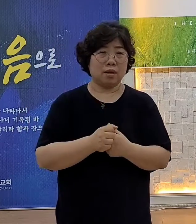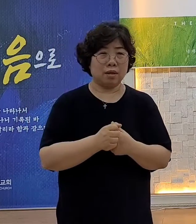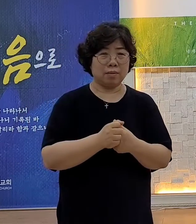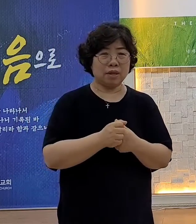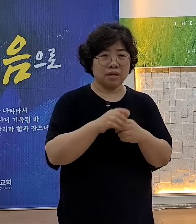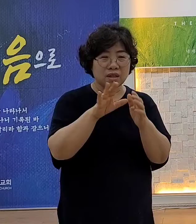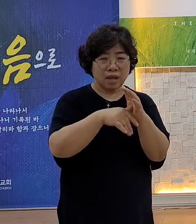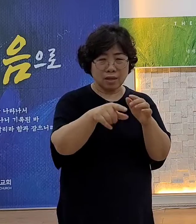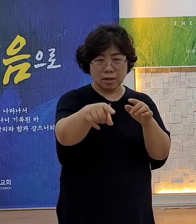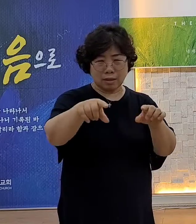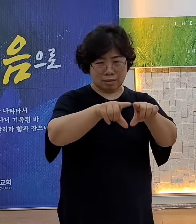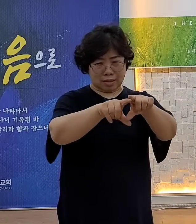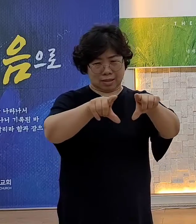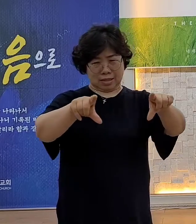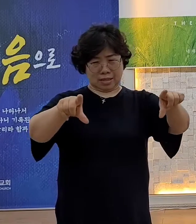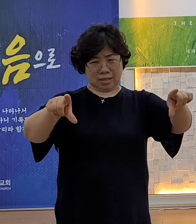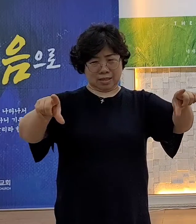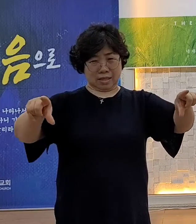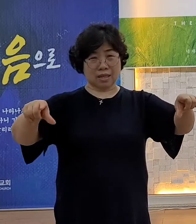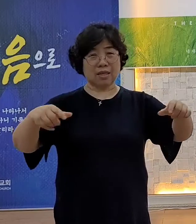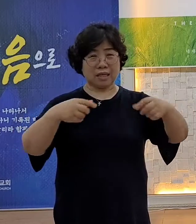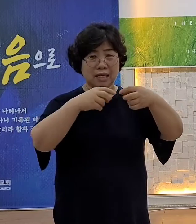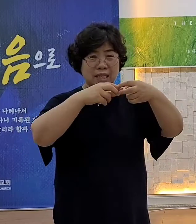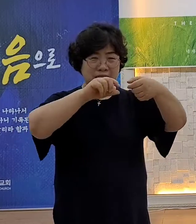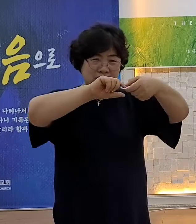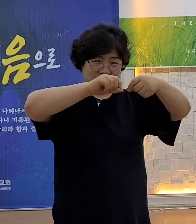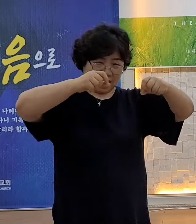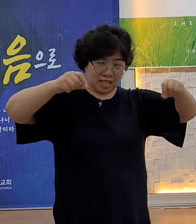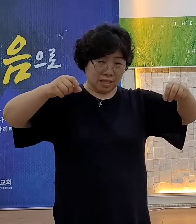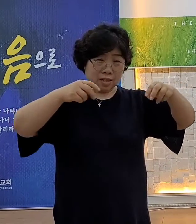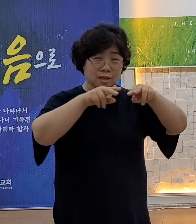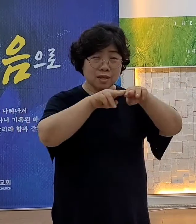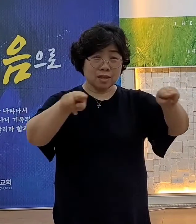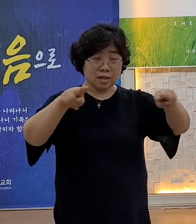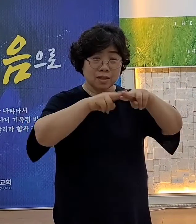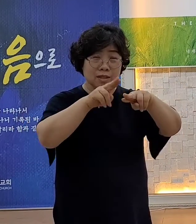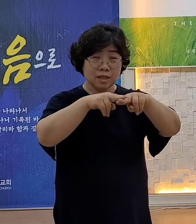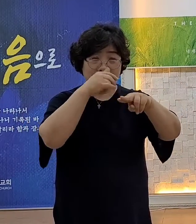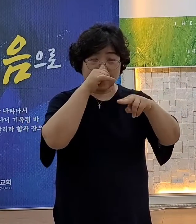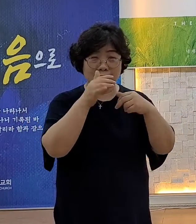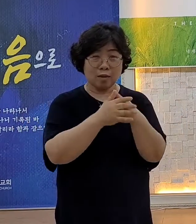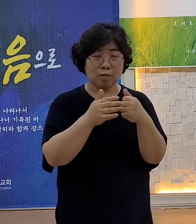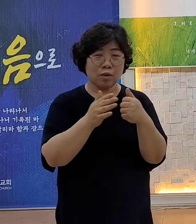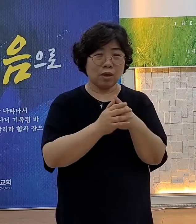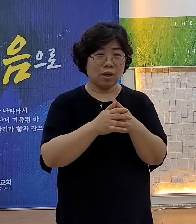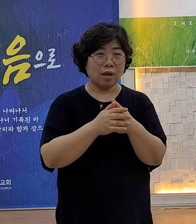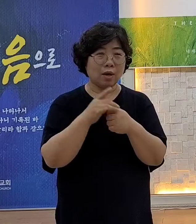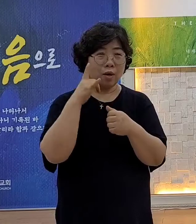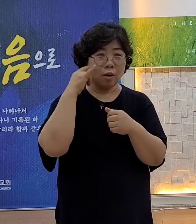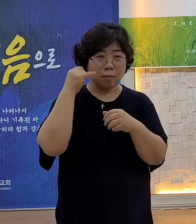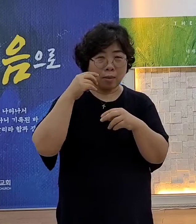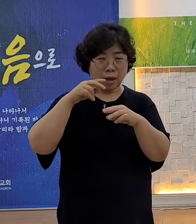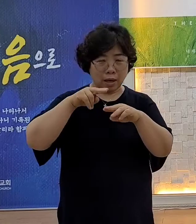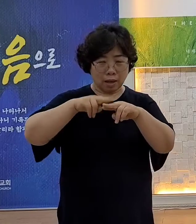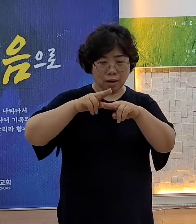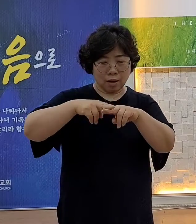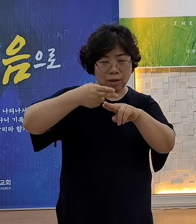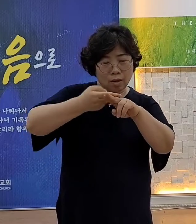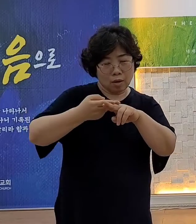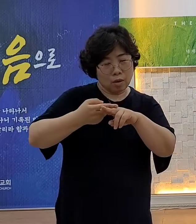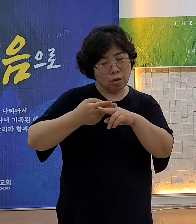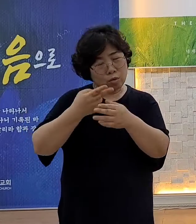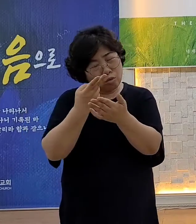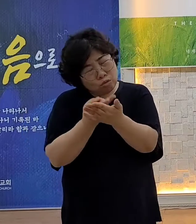장의자. 그래서 감사하게도 이제 제가 누울 준비를 하면 옆에 있는 집사님이 옆자리로 옮겨주시면 제가